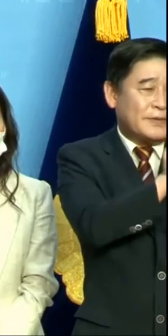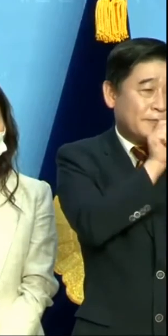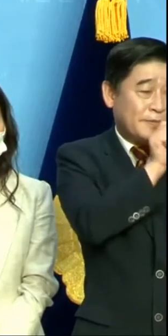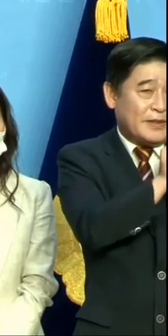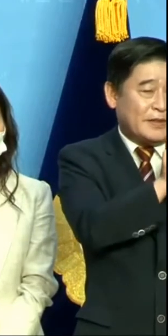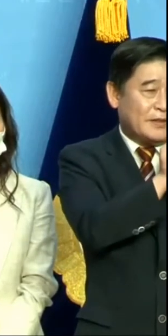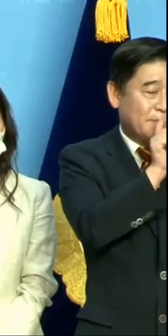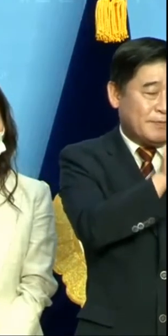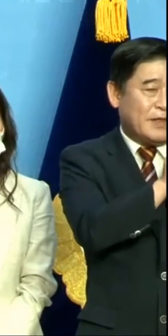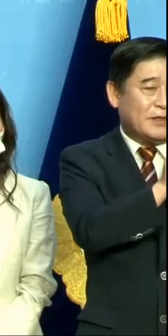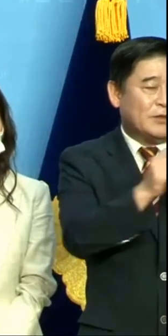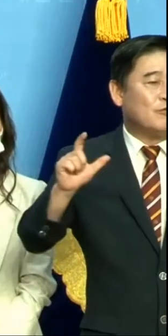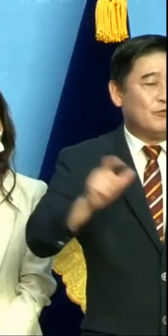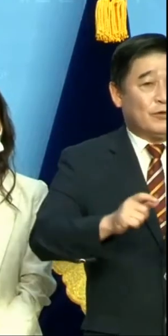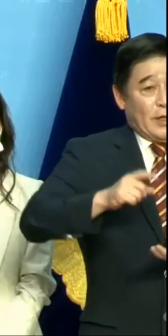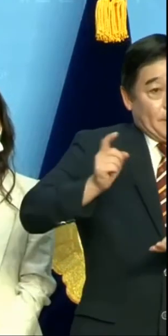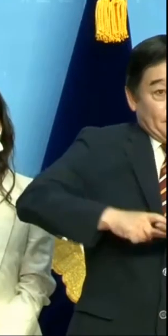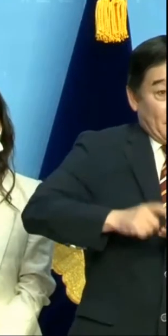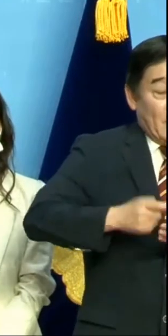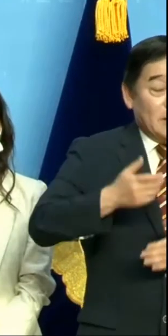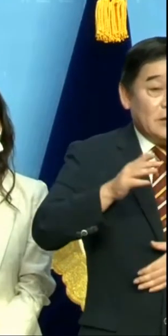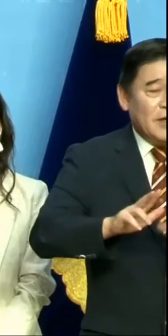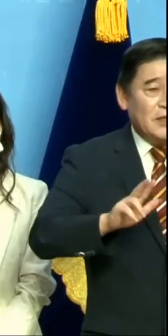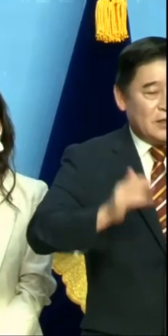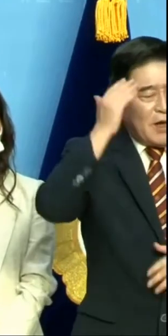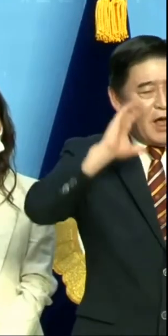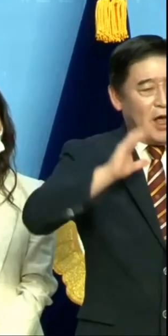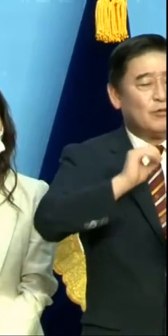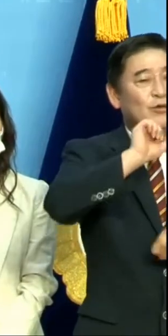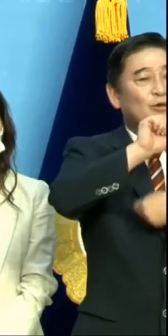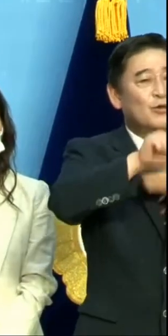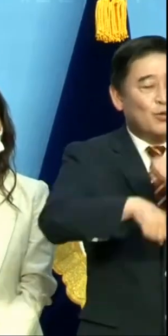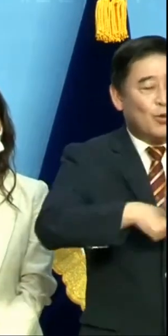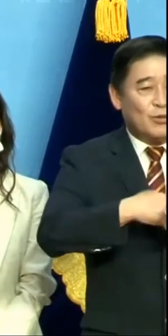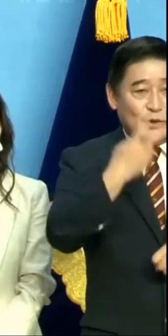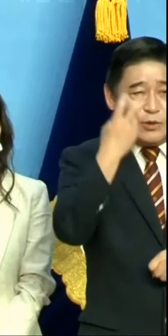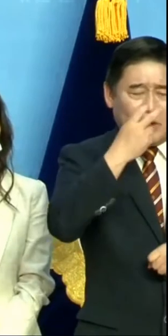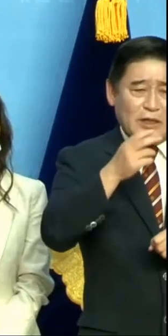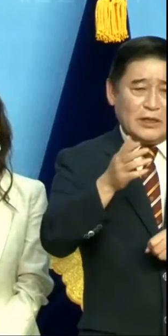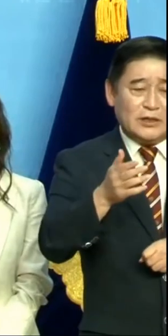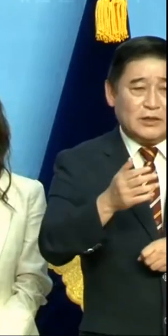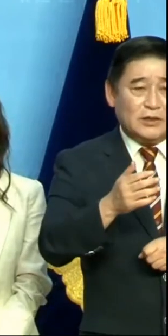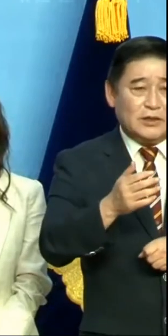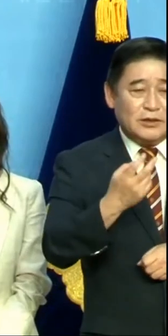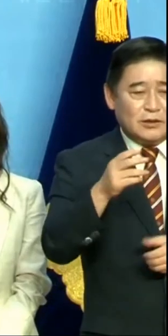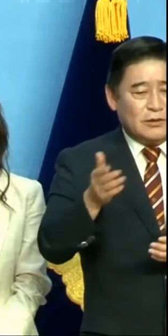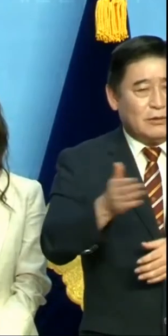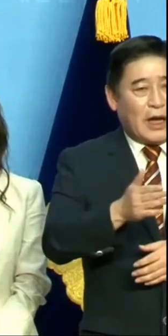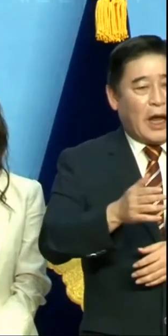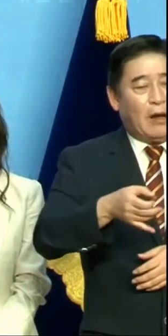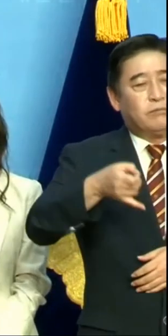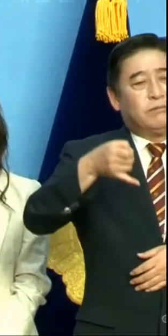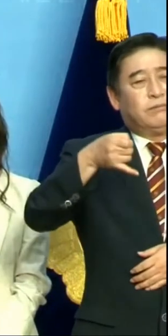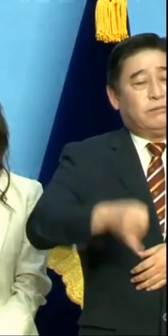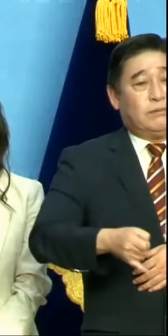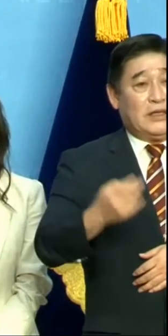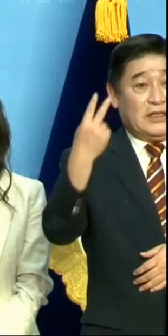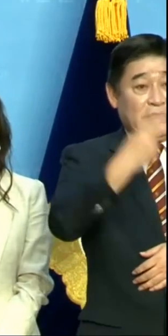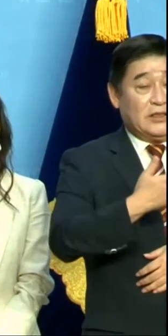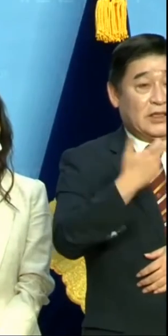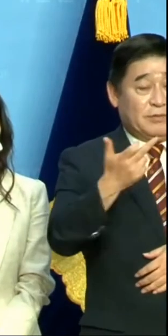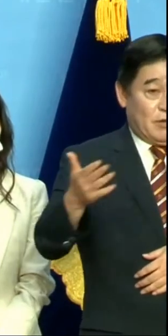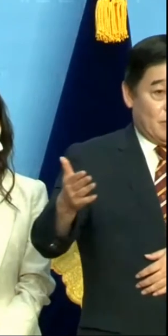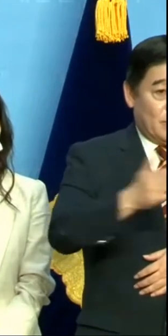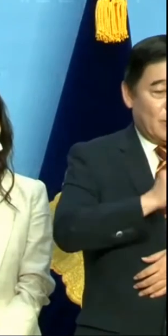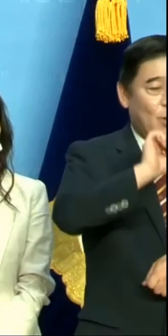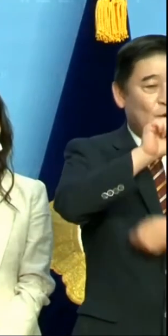시급한 시점이 있지만 현재 우리나라의 동 야생 동물 관리 수지는 암담하게 기만 하다 2017년부터